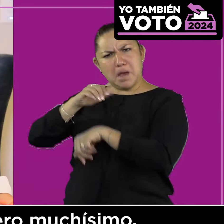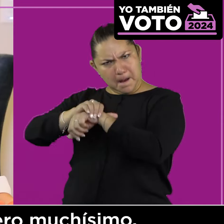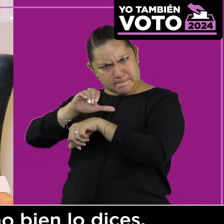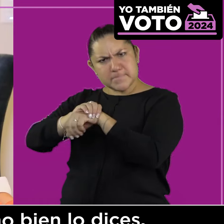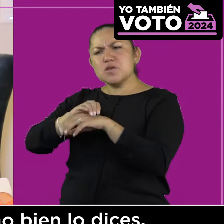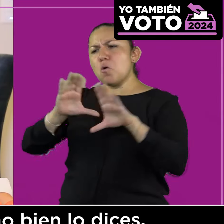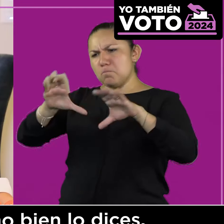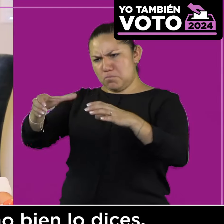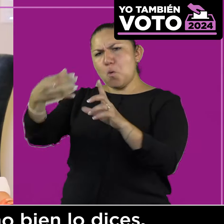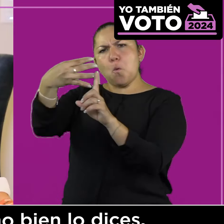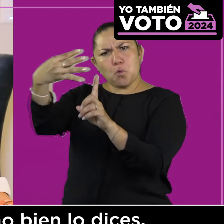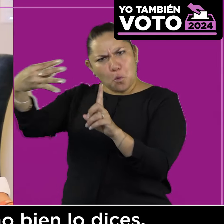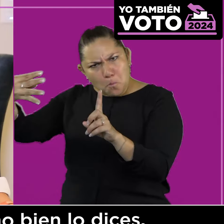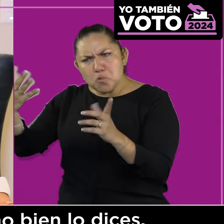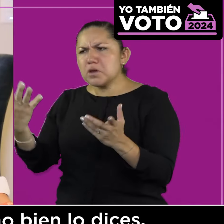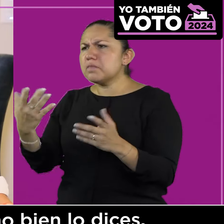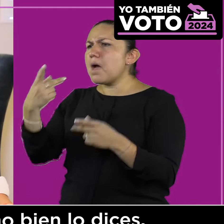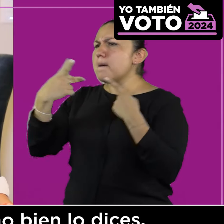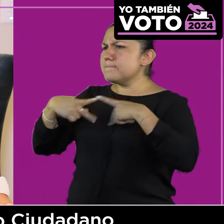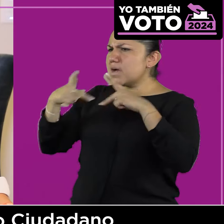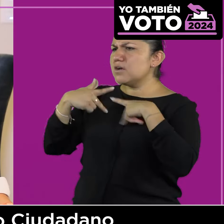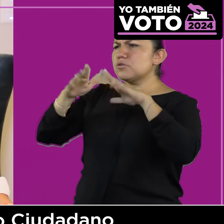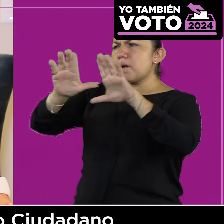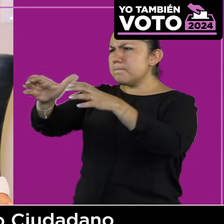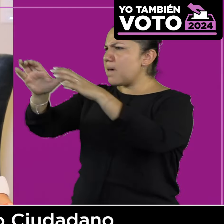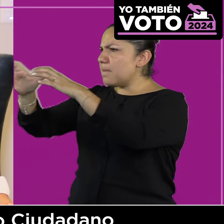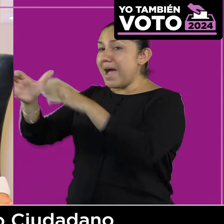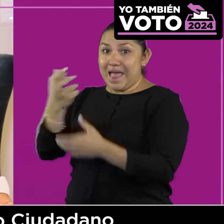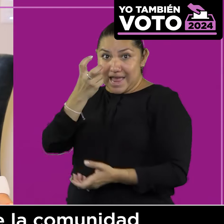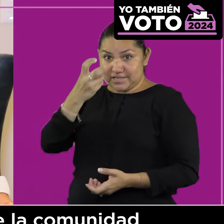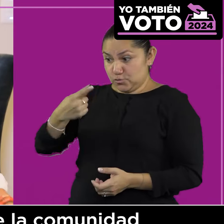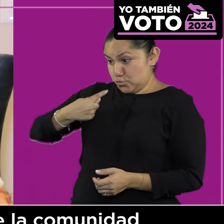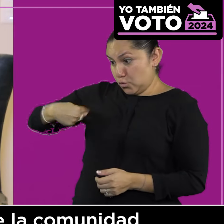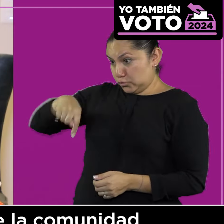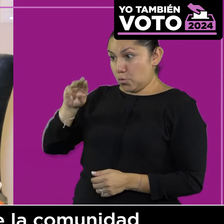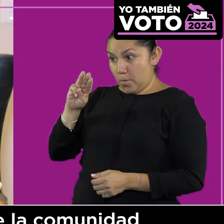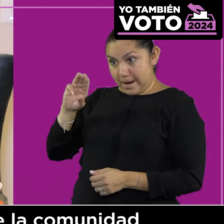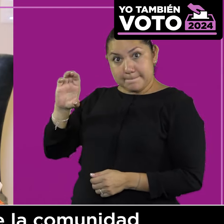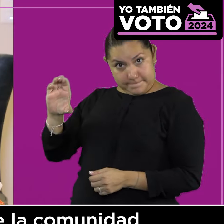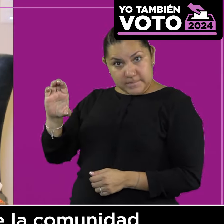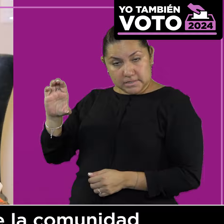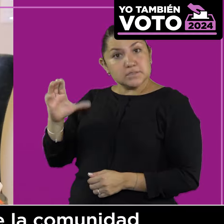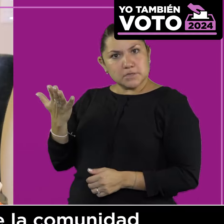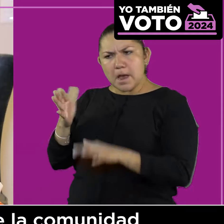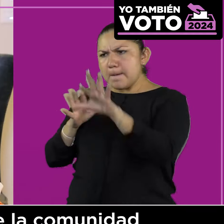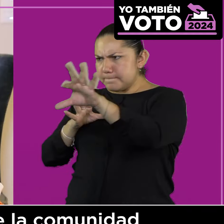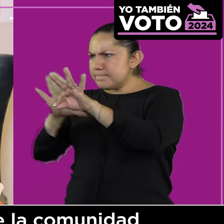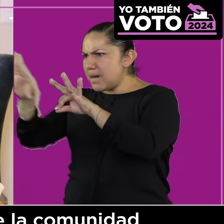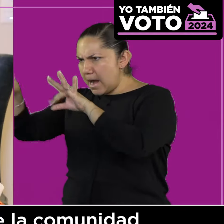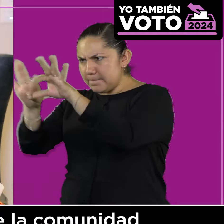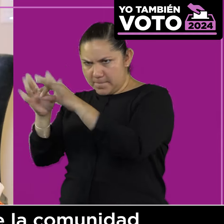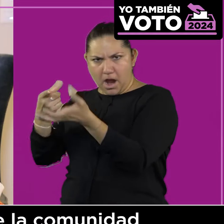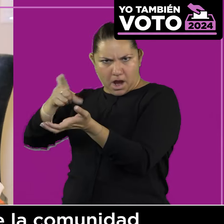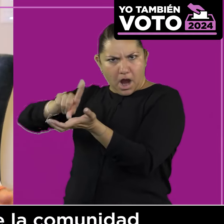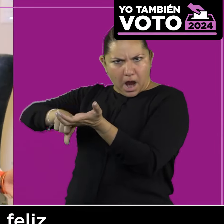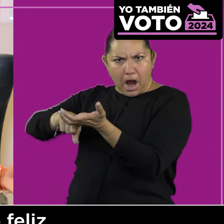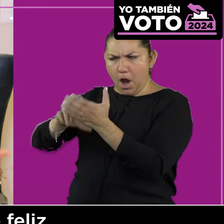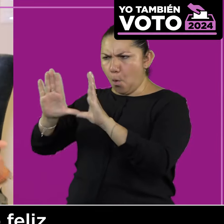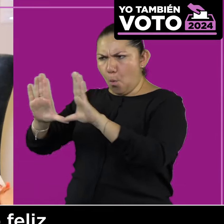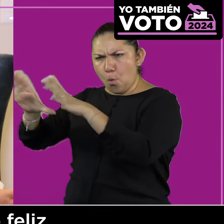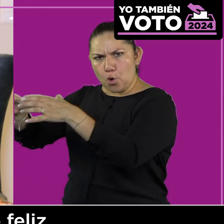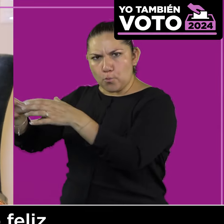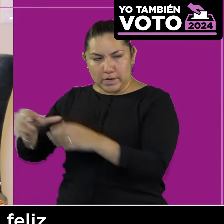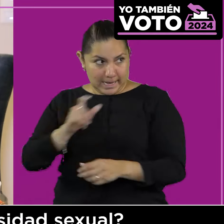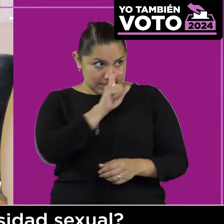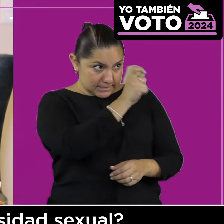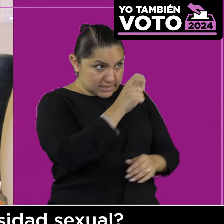quiero muchísimo de hecho como bien lo dices movimiento ciudadano puso gente de de de la comunidad y yo